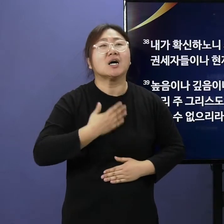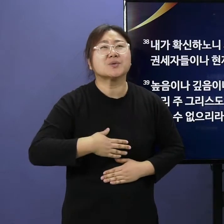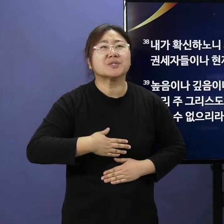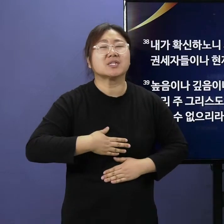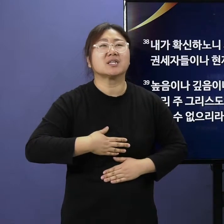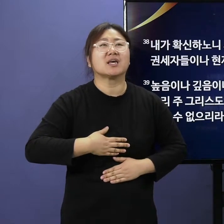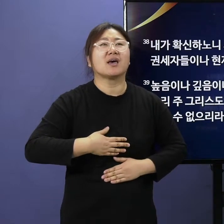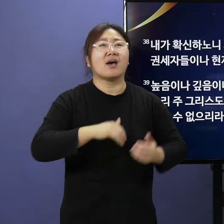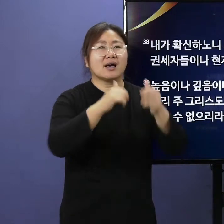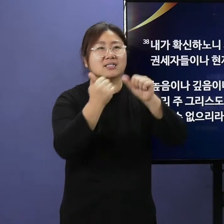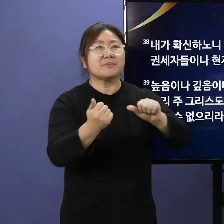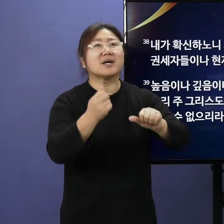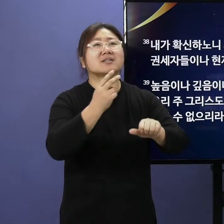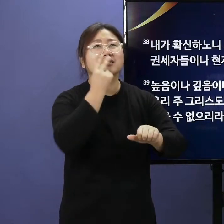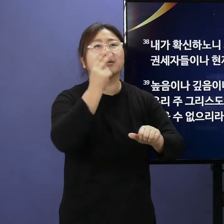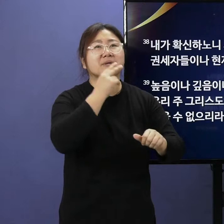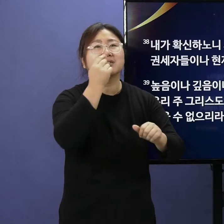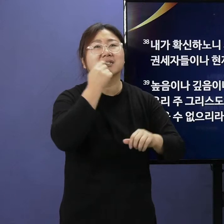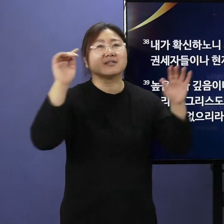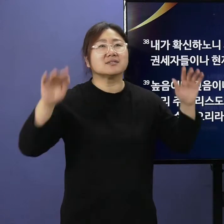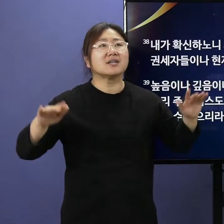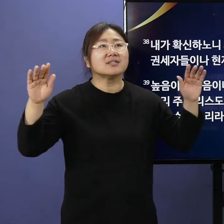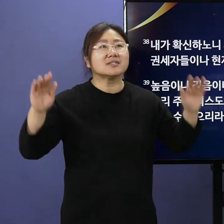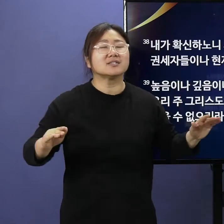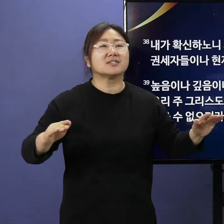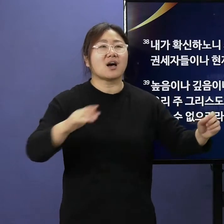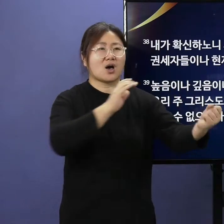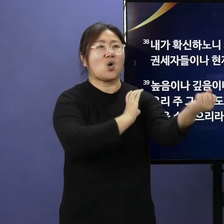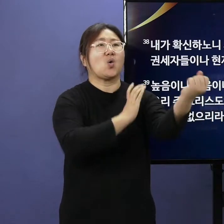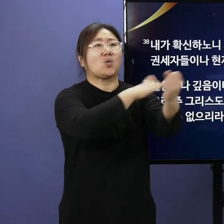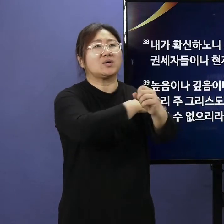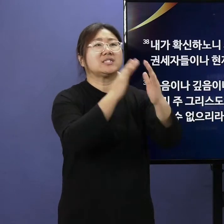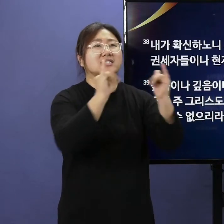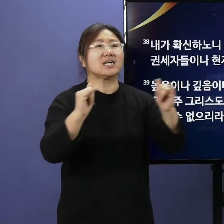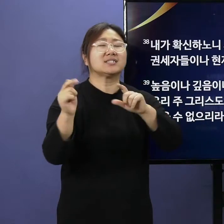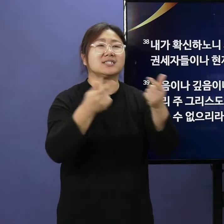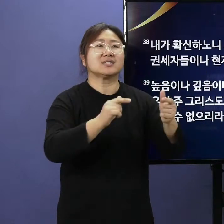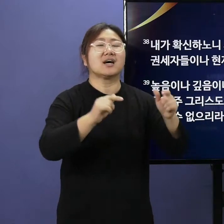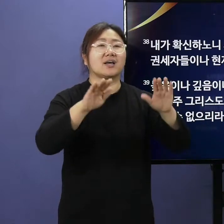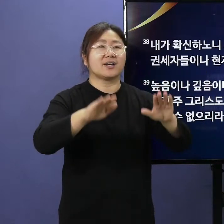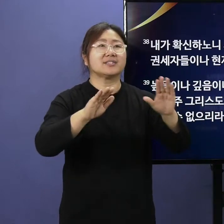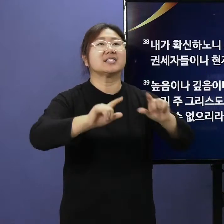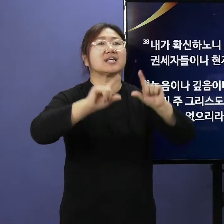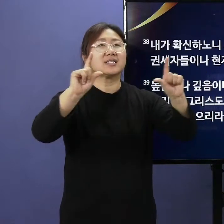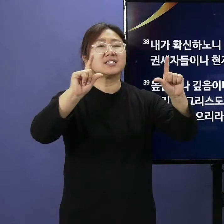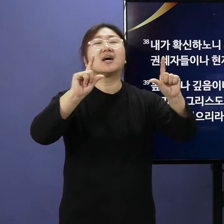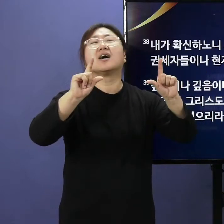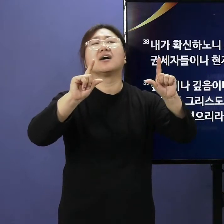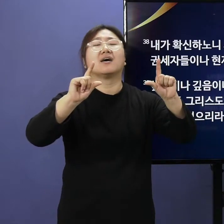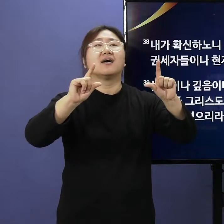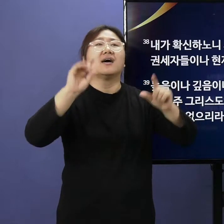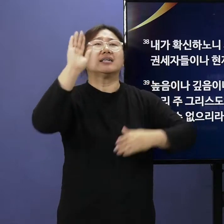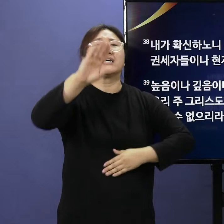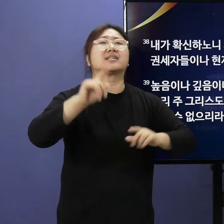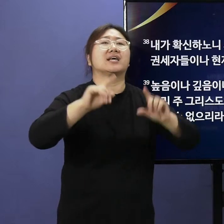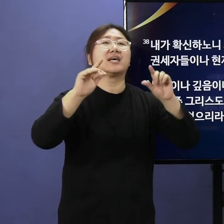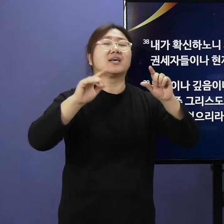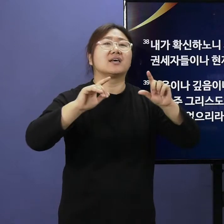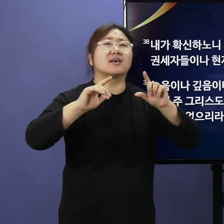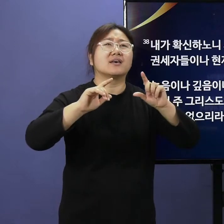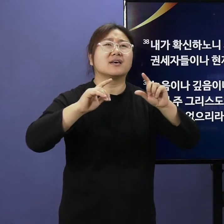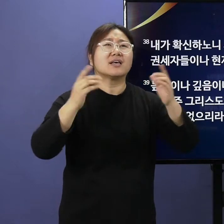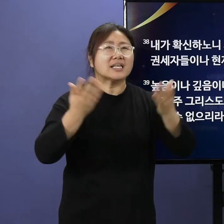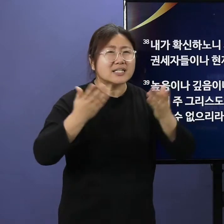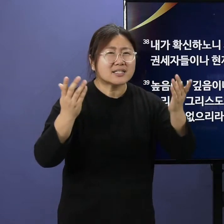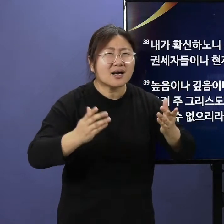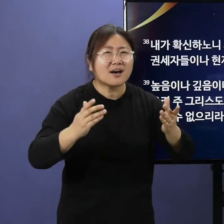사망이나 생명이나 천사들이나 권세자들이나 현재일이나 장래일이나 능력이나